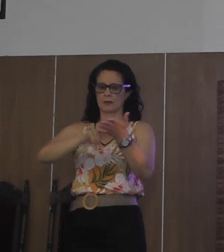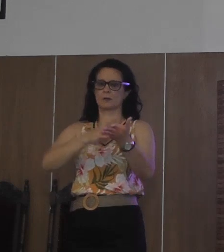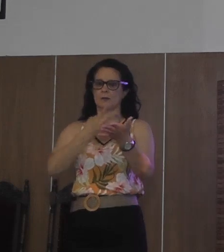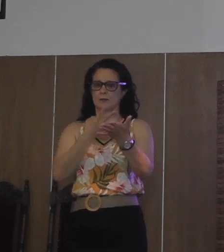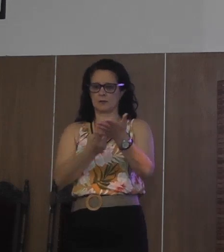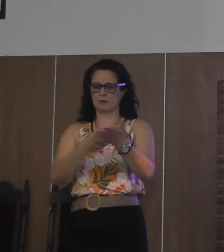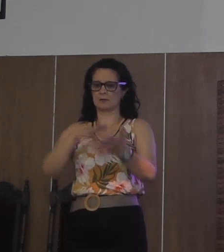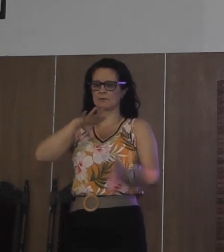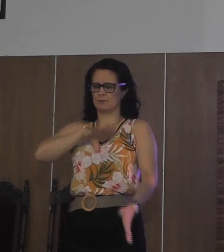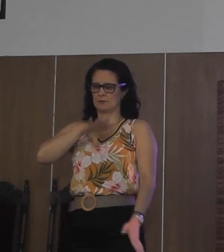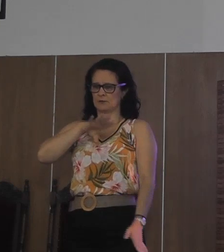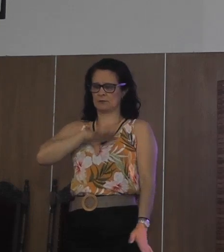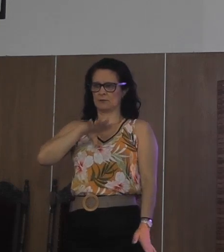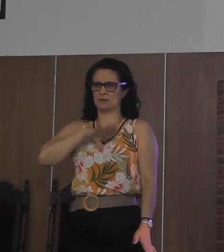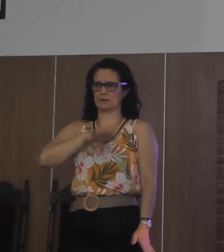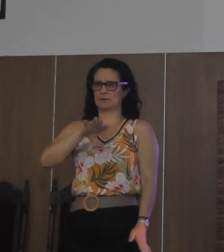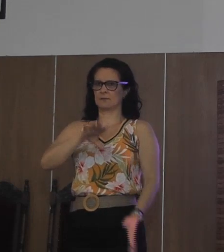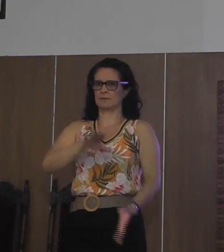para o português.